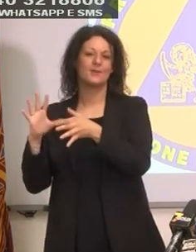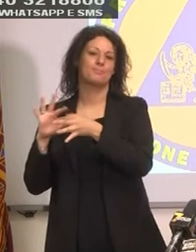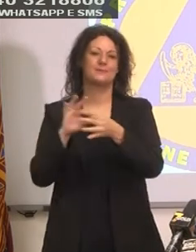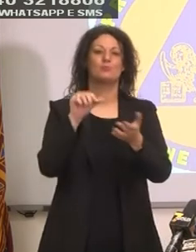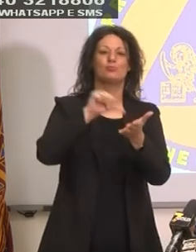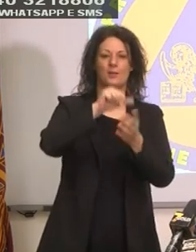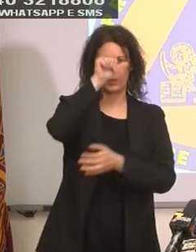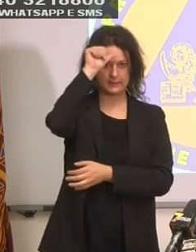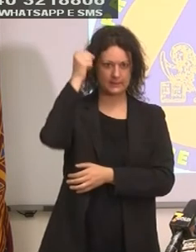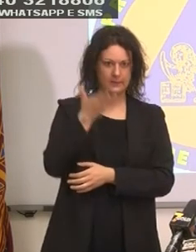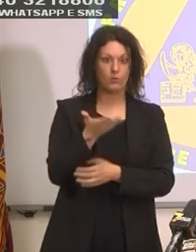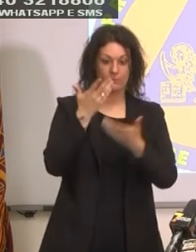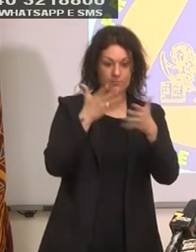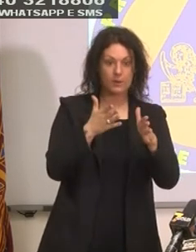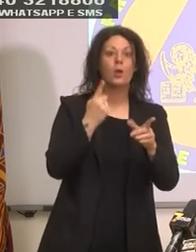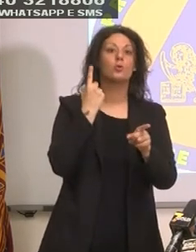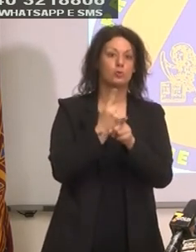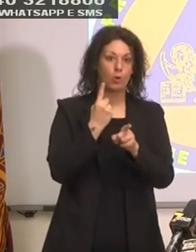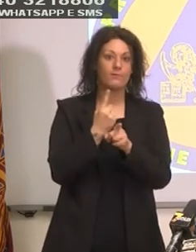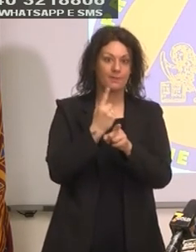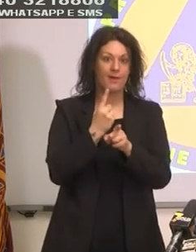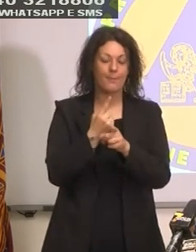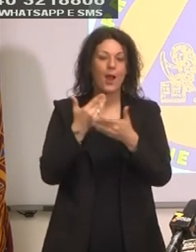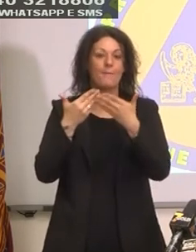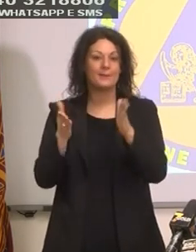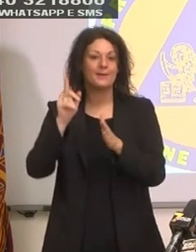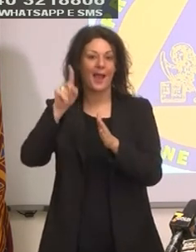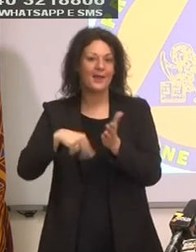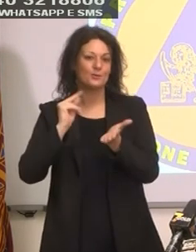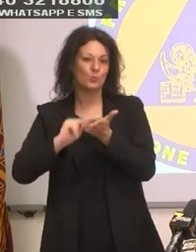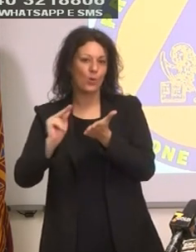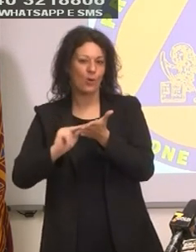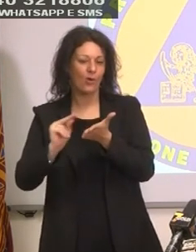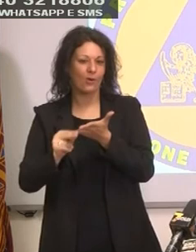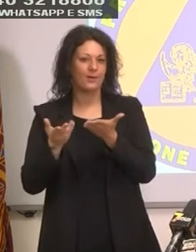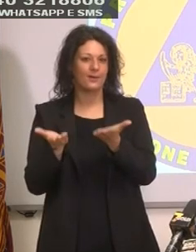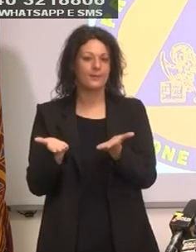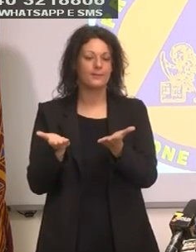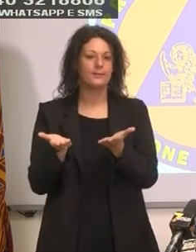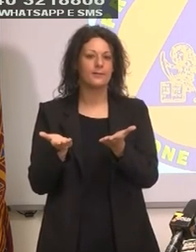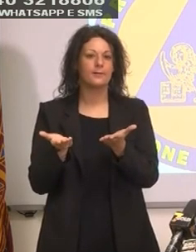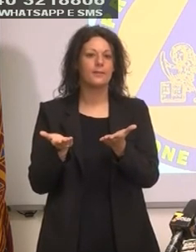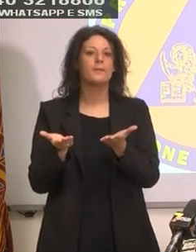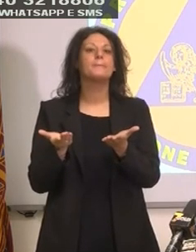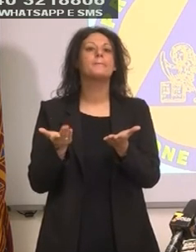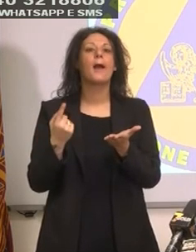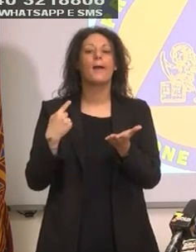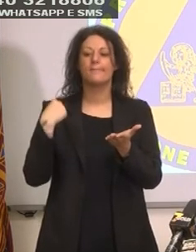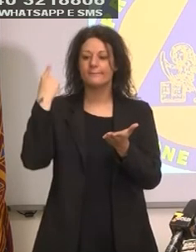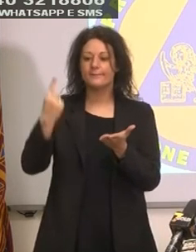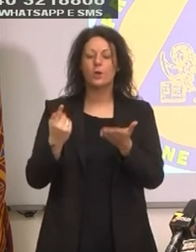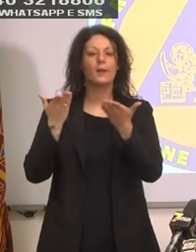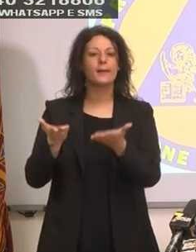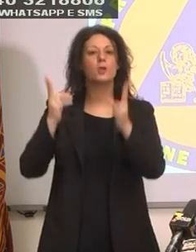le scuole. Noi al posto dei centri estivi dovevamo riaprire le scuole, ma questo tema non siamo mai stati